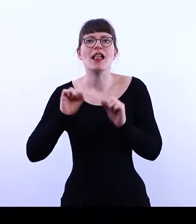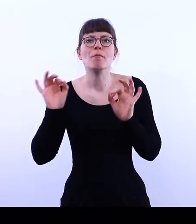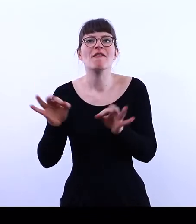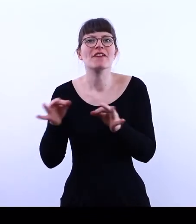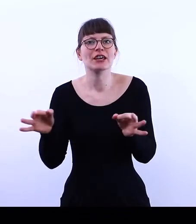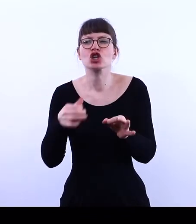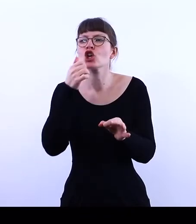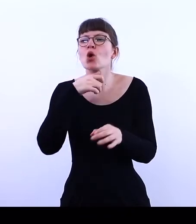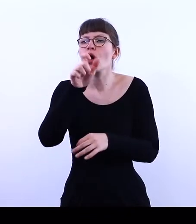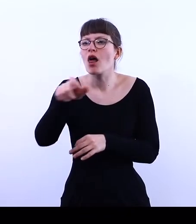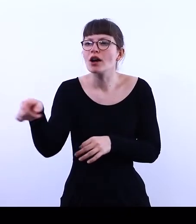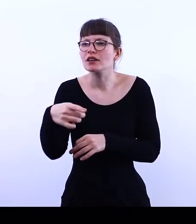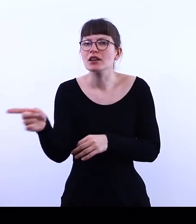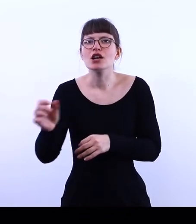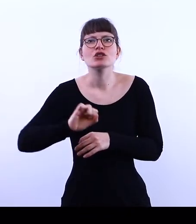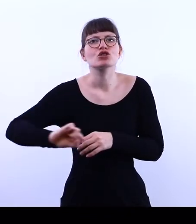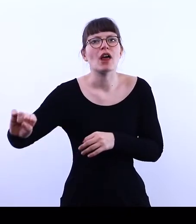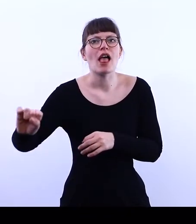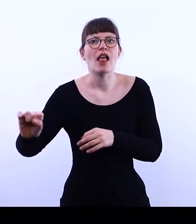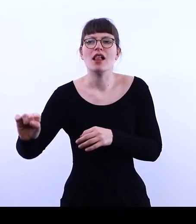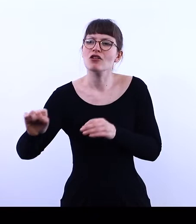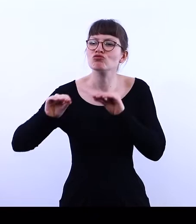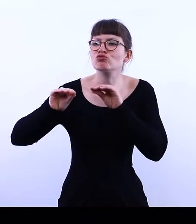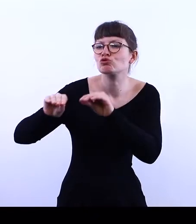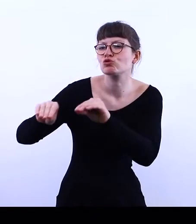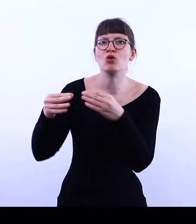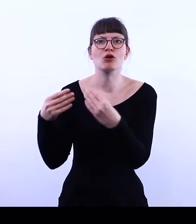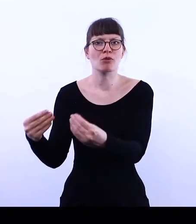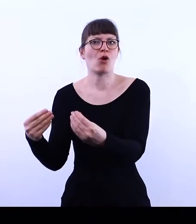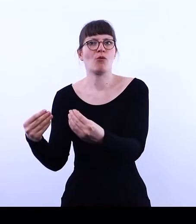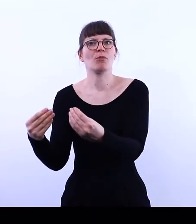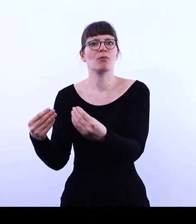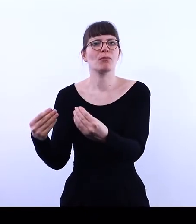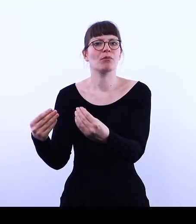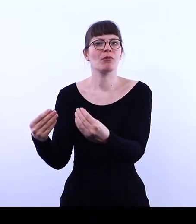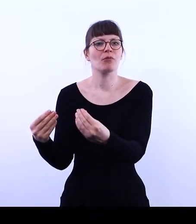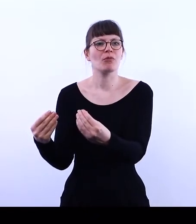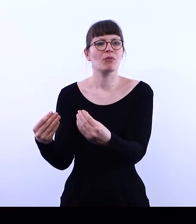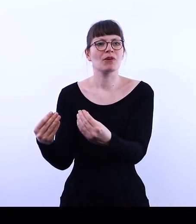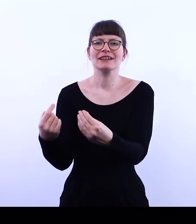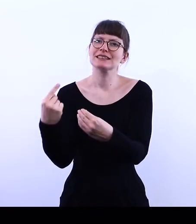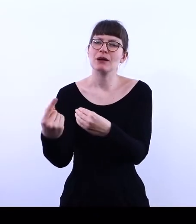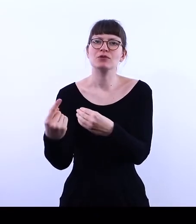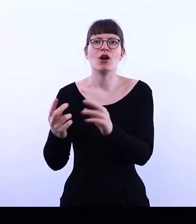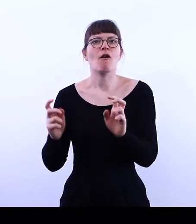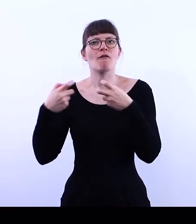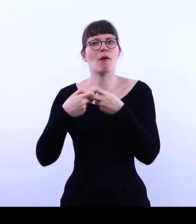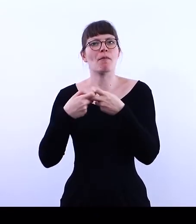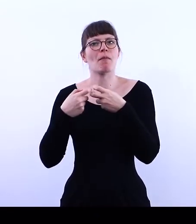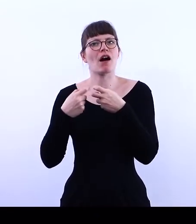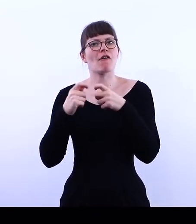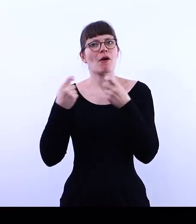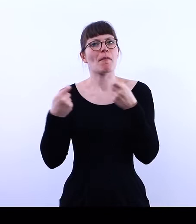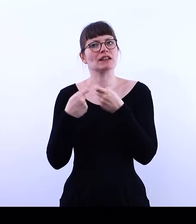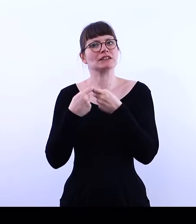schaffen wir es, junge Leute sehr schnell von uns geschult werden, dass sie auch auf Verbandsebene mitarbeiten können? Und ich glaube, das